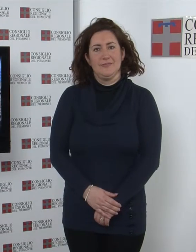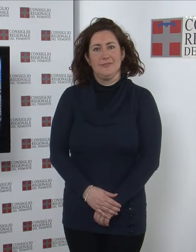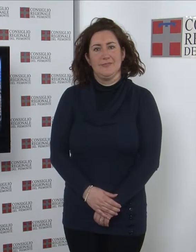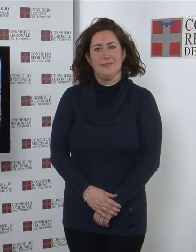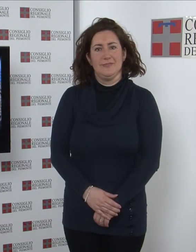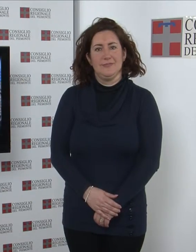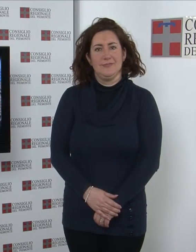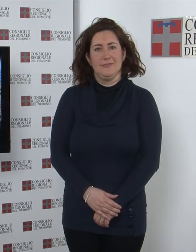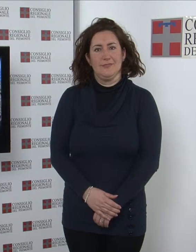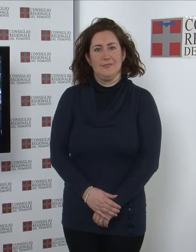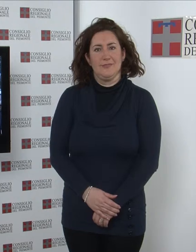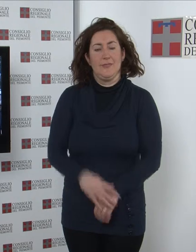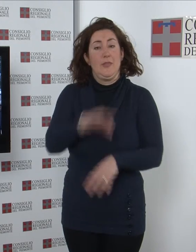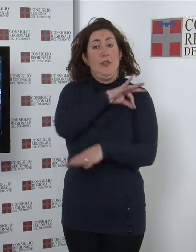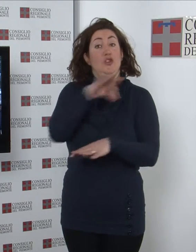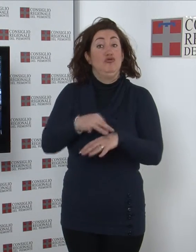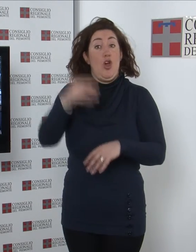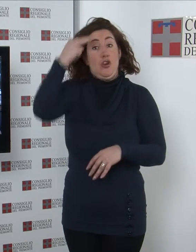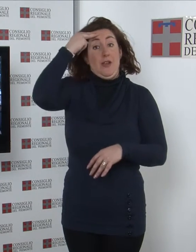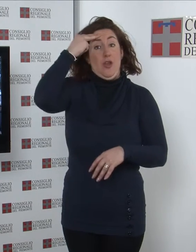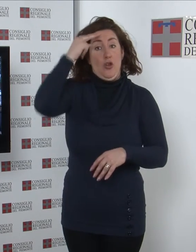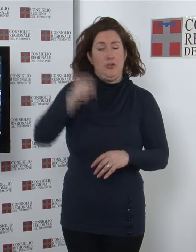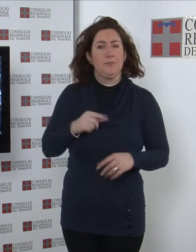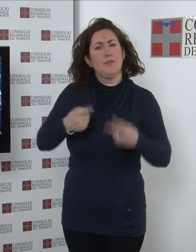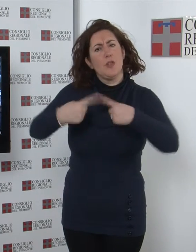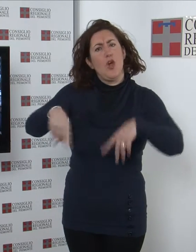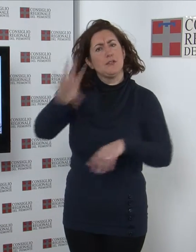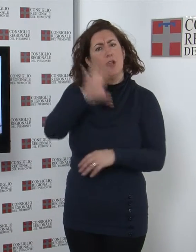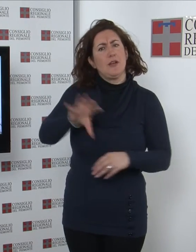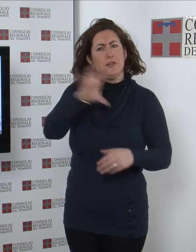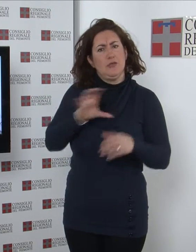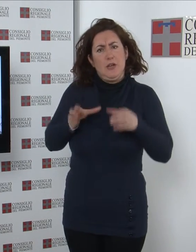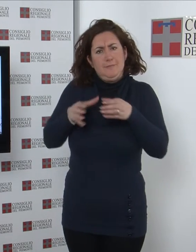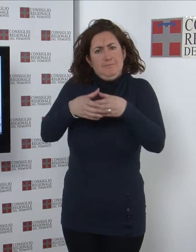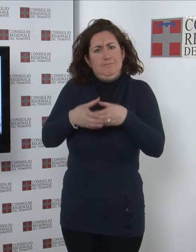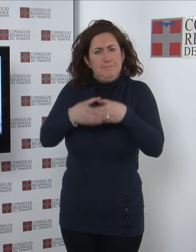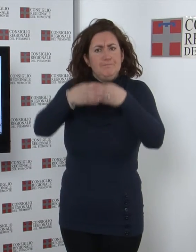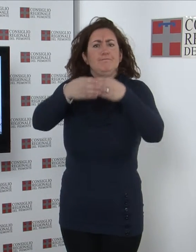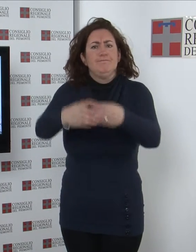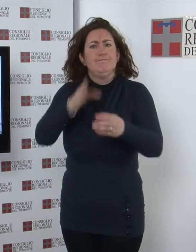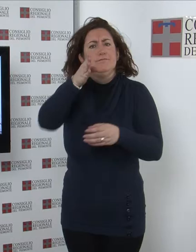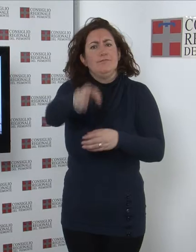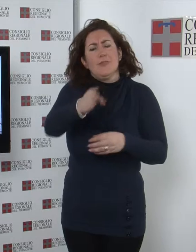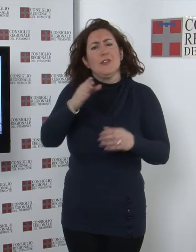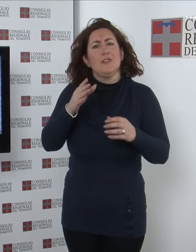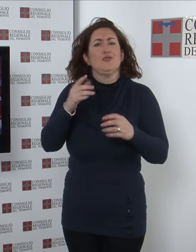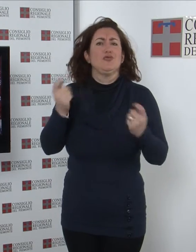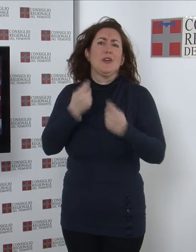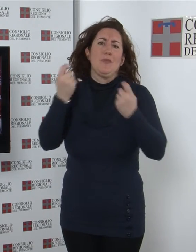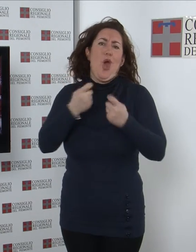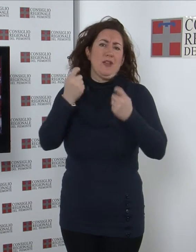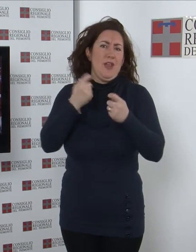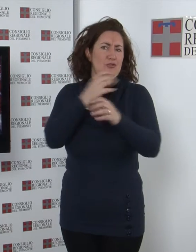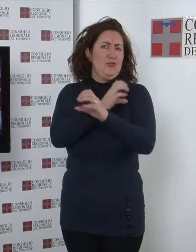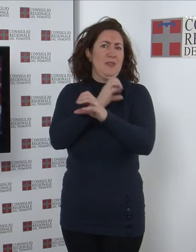nel giorno del ricordo una rappresentanza del consiglio regionale era presente alla cerimonia al Cimitero Monumentale di